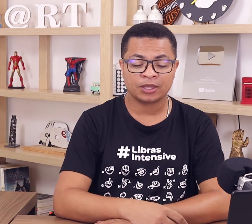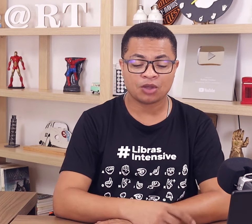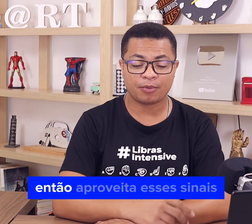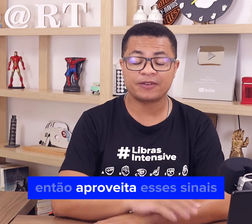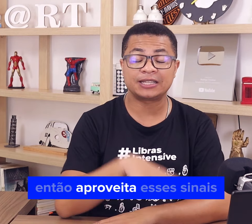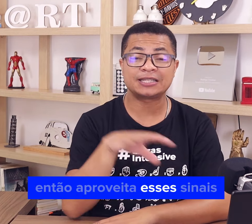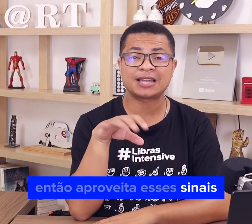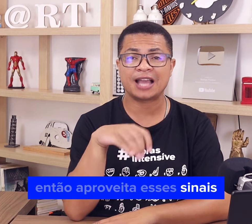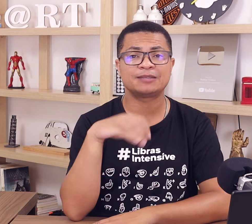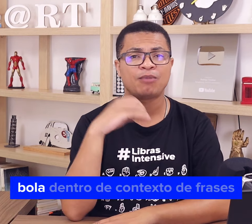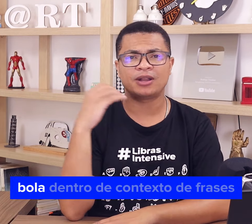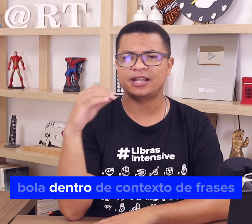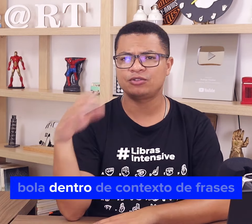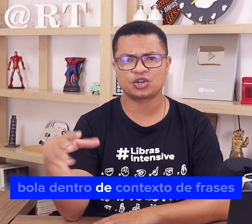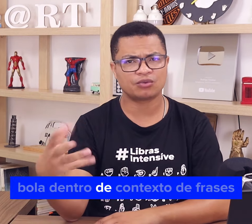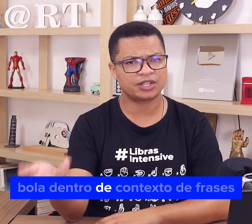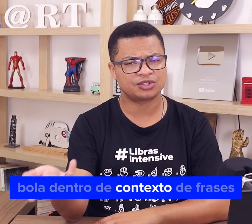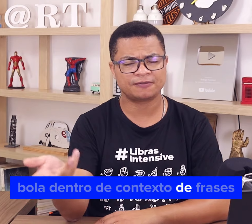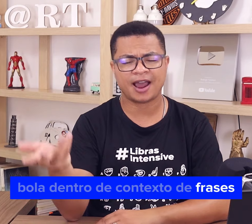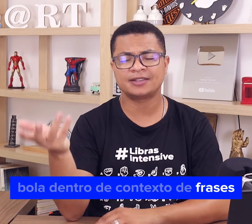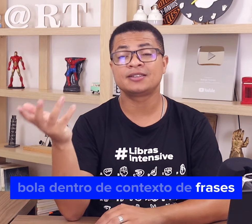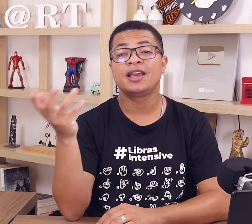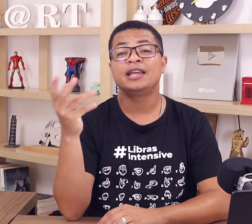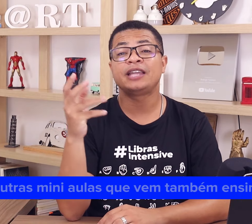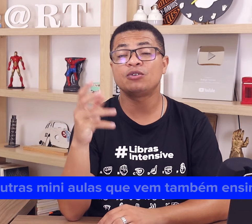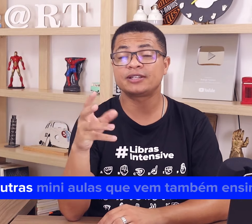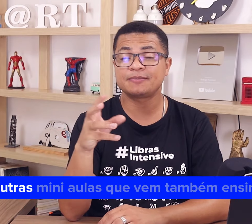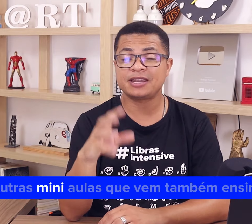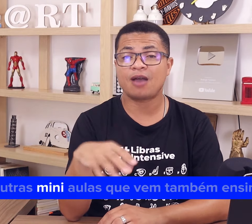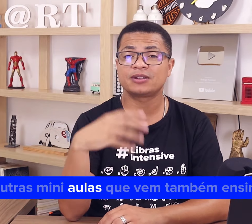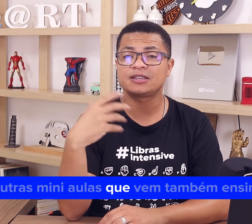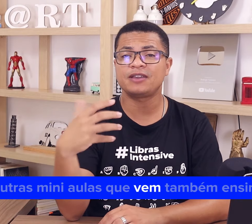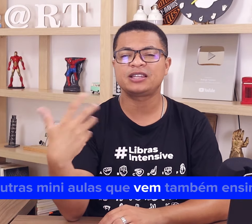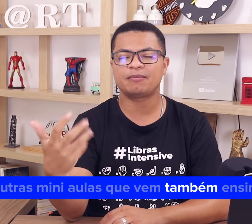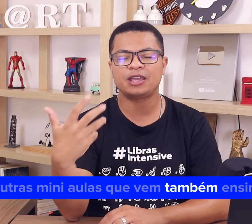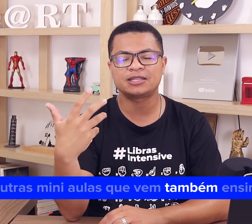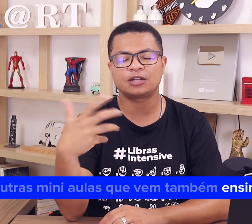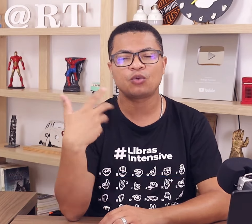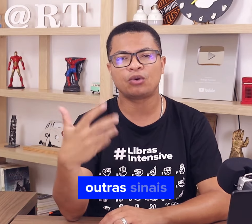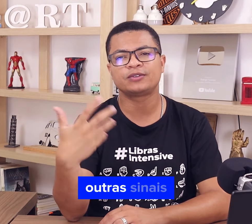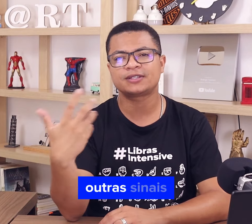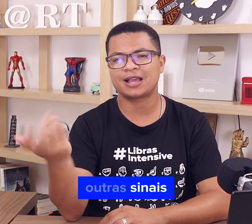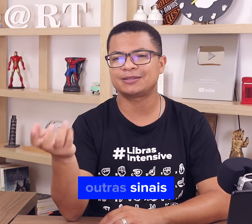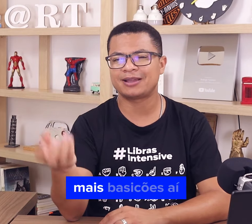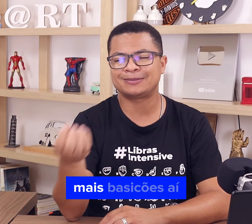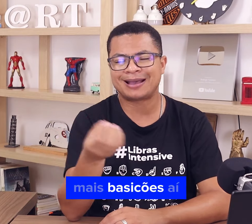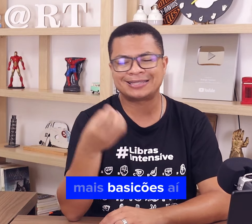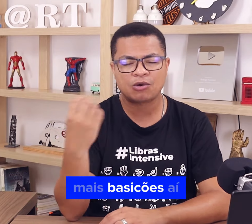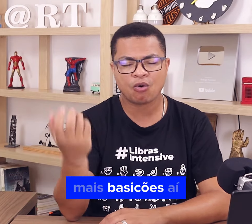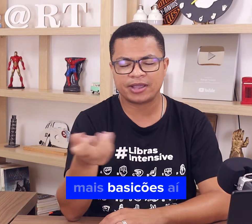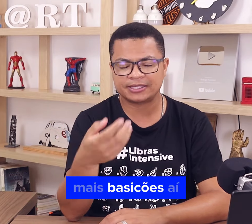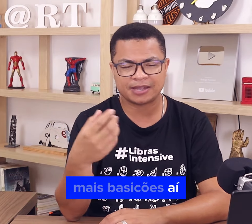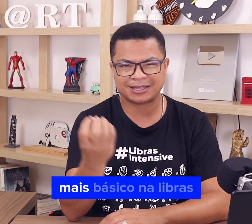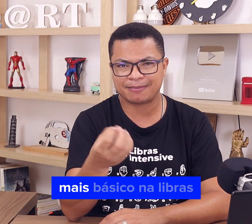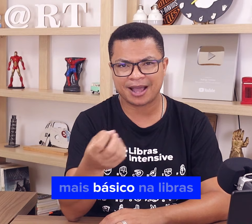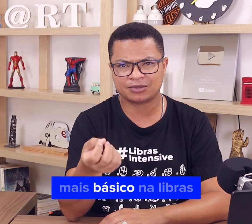Então, aproveita esses sinais. Bola dentro de contexto de frases. Tem outras mini-aulas que vem também ensinando outros sinais mais basicões aí, mais básicos